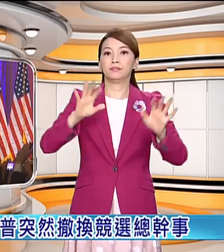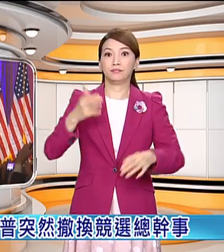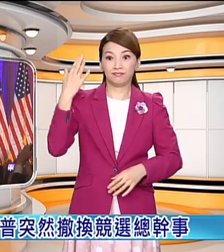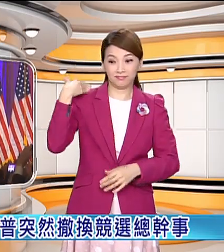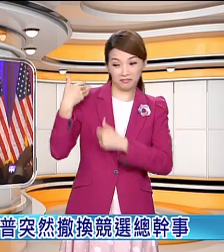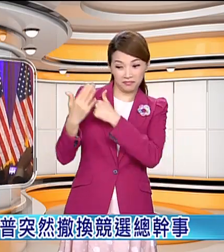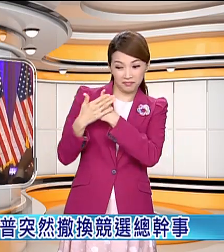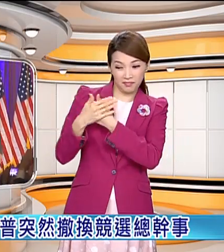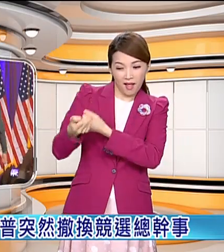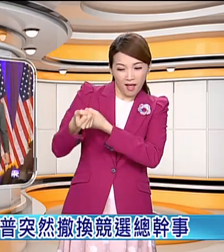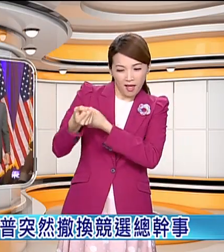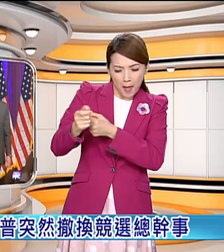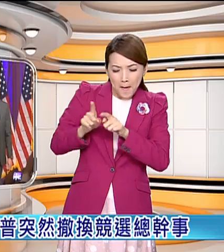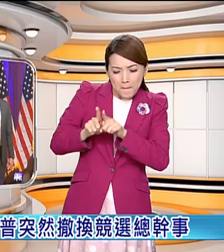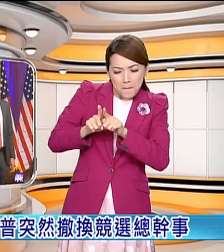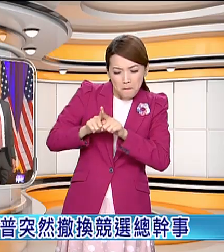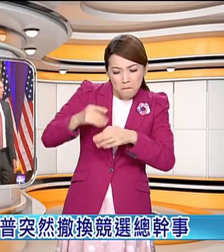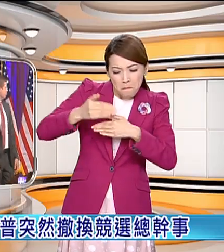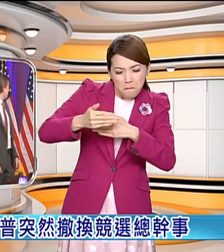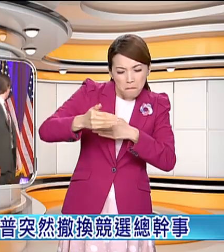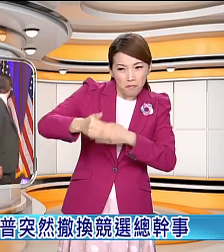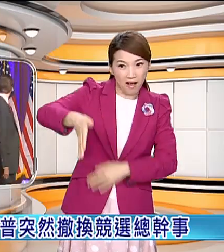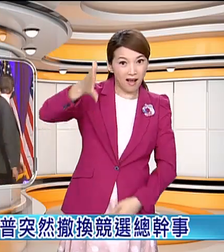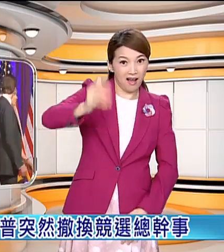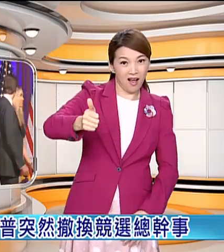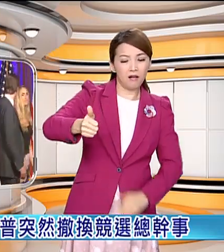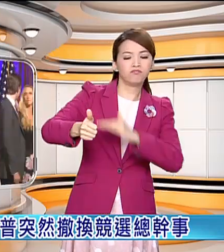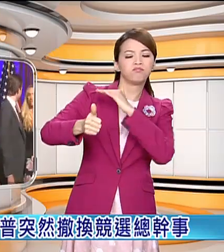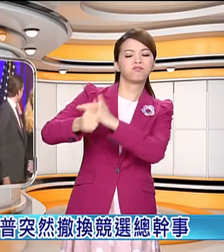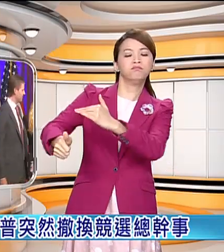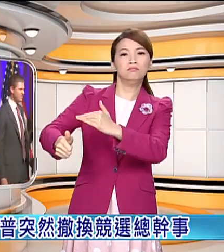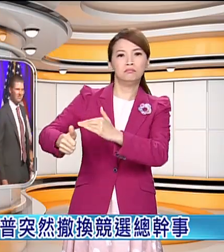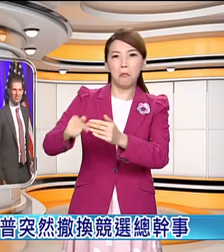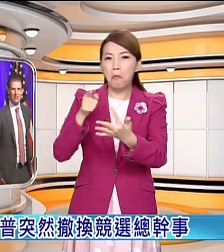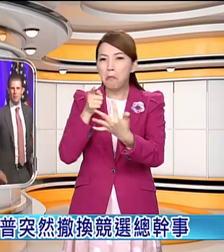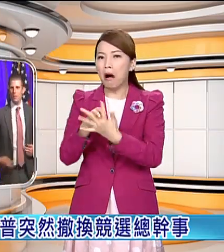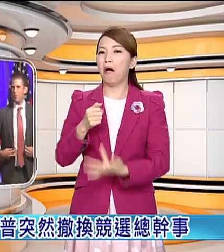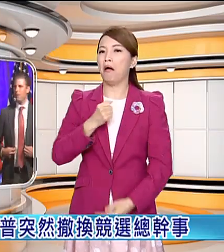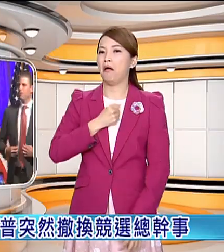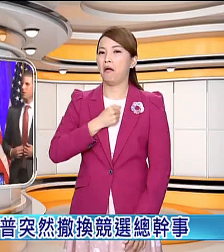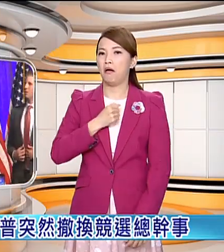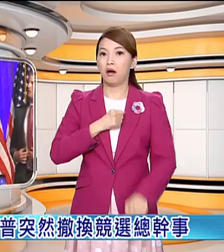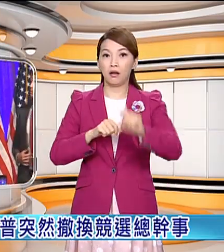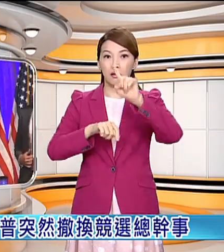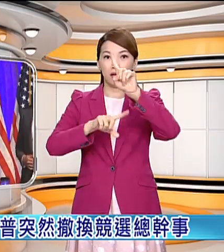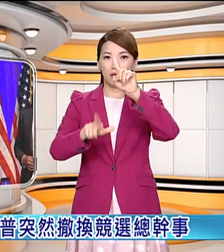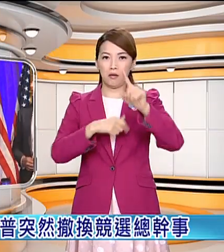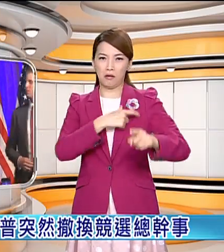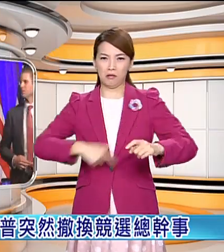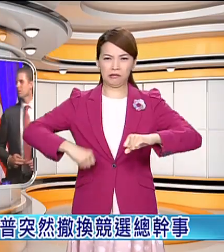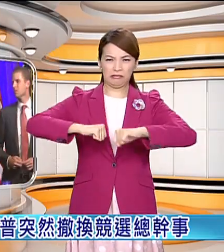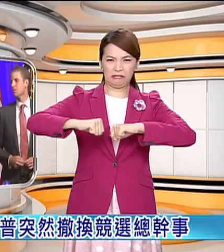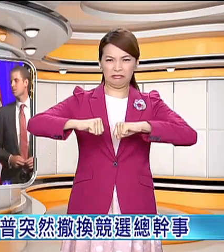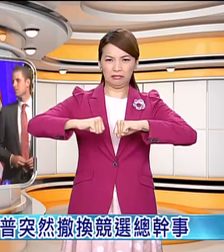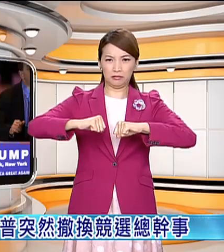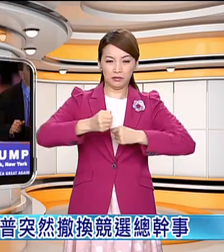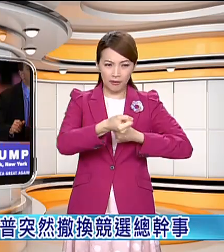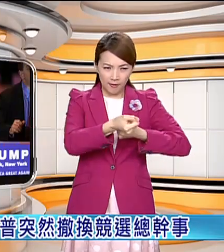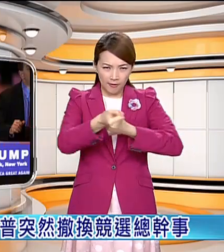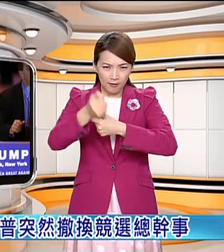除一路陪他过关斩将的竞选总干事。而这回忍痛开除战将，显然